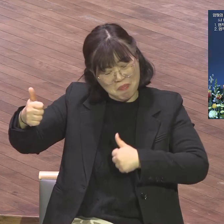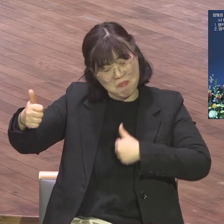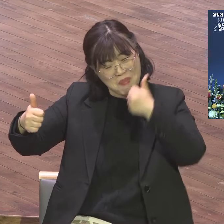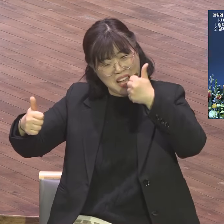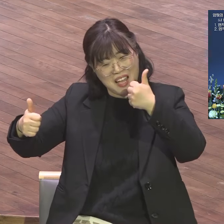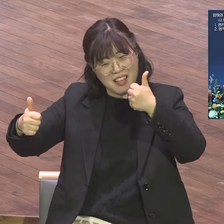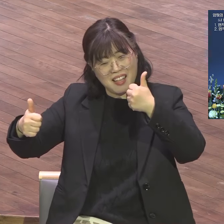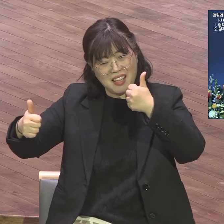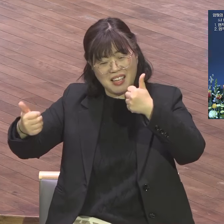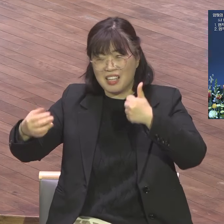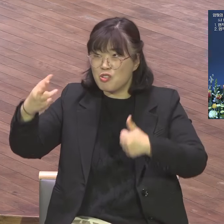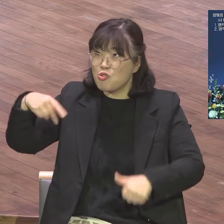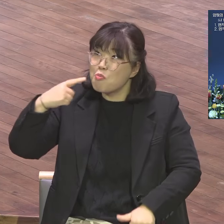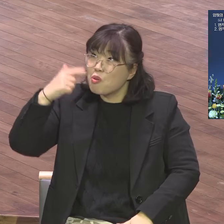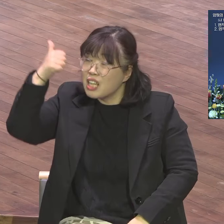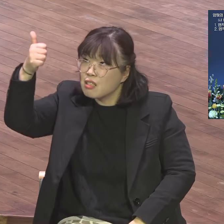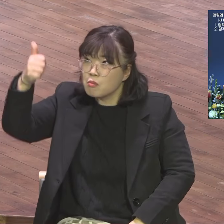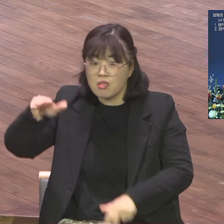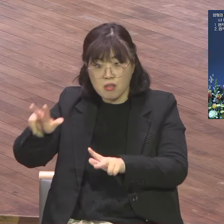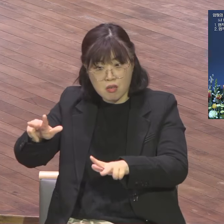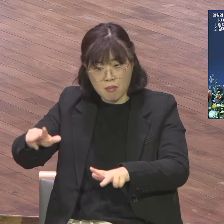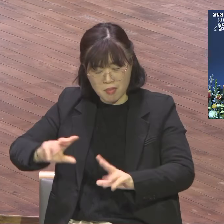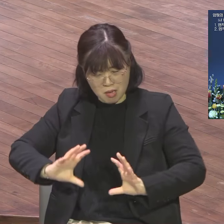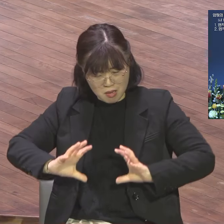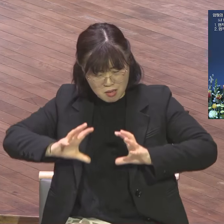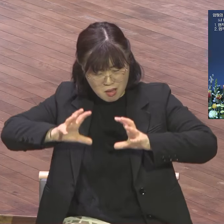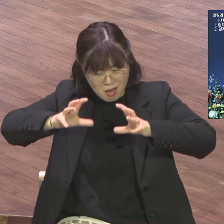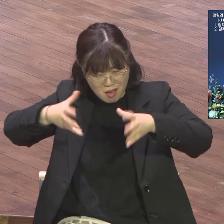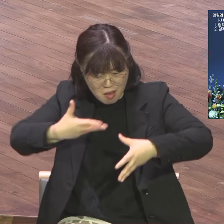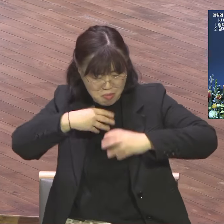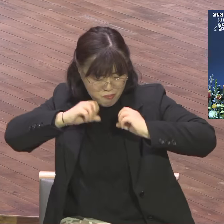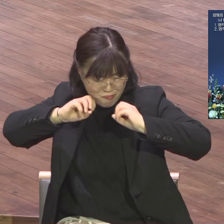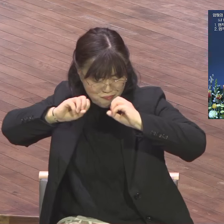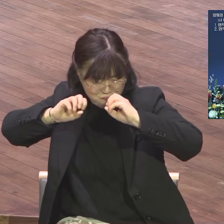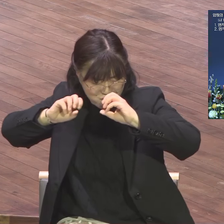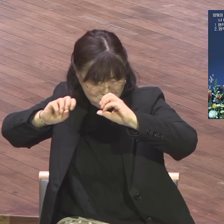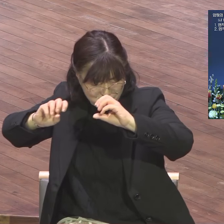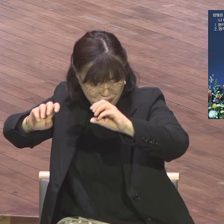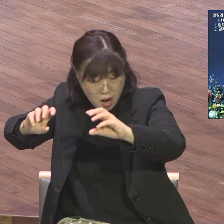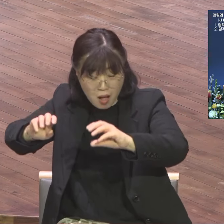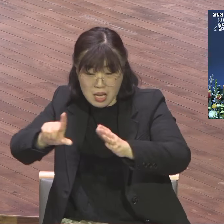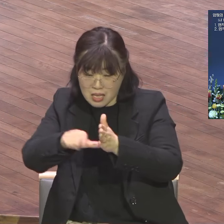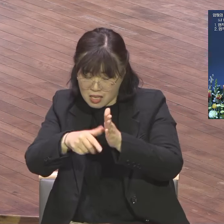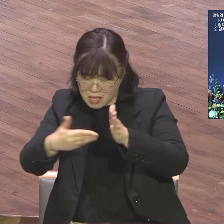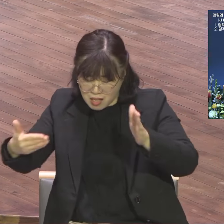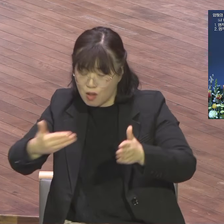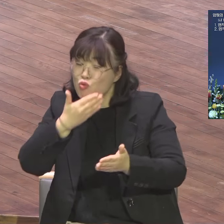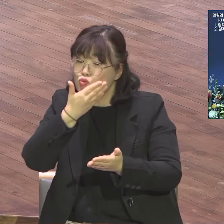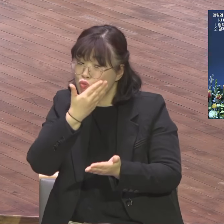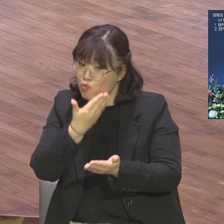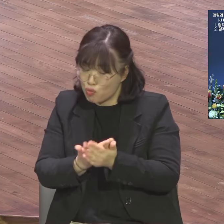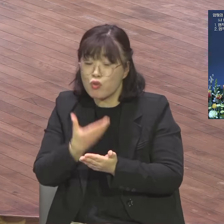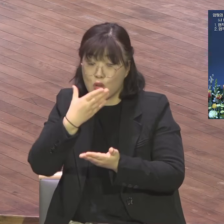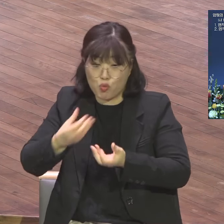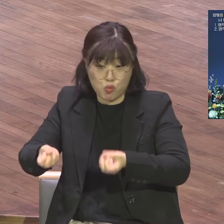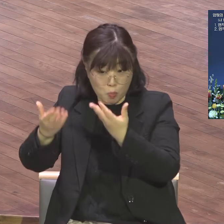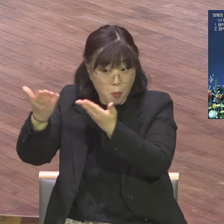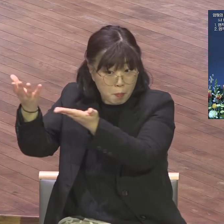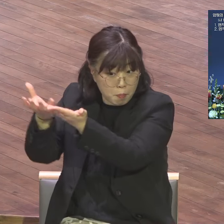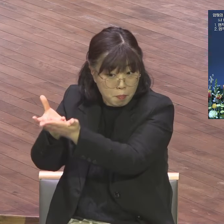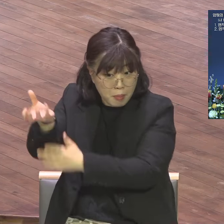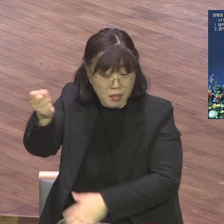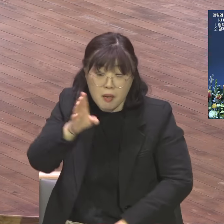하나님의 손에 잡히니까, 이 성령의 인도 받으니까. 성경에요, 인물들이 다 그랬다니까요. 우리만 그런 게 아니라 성경의 인물